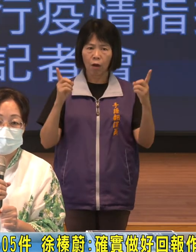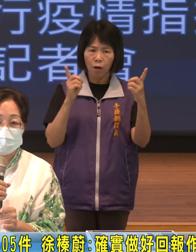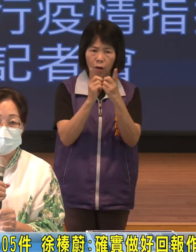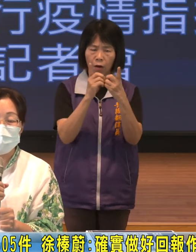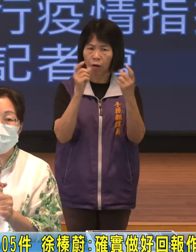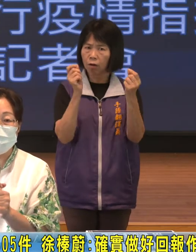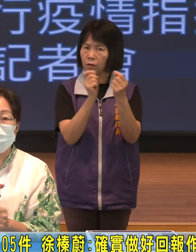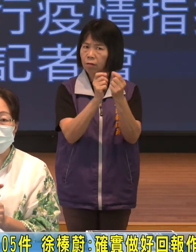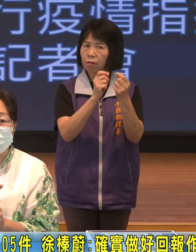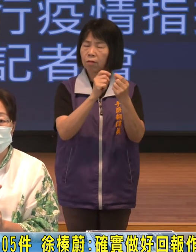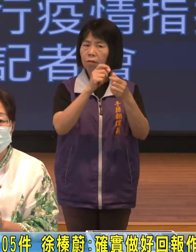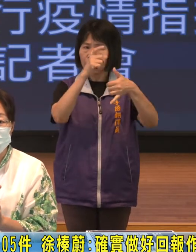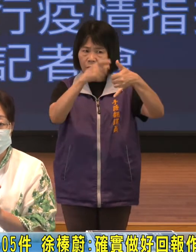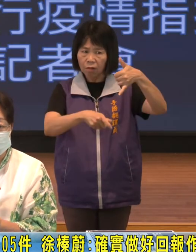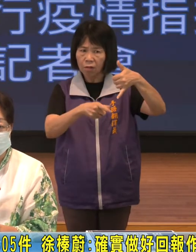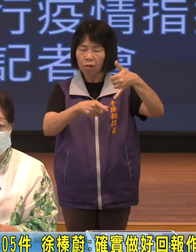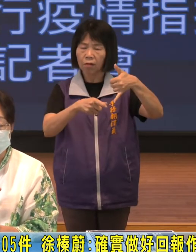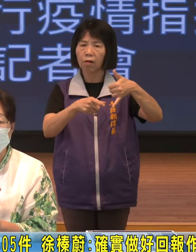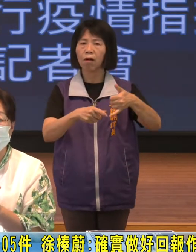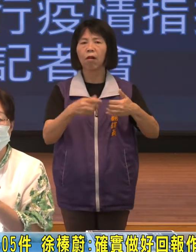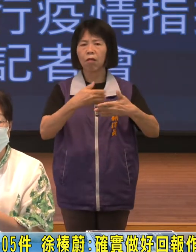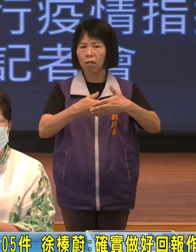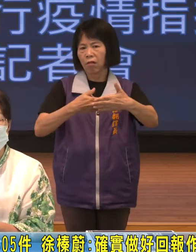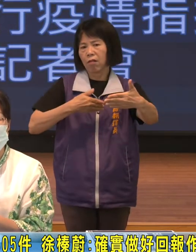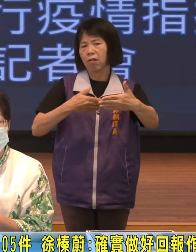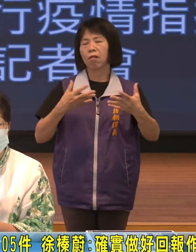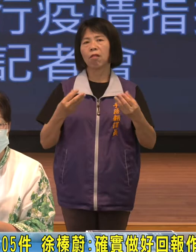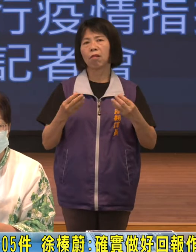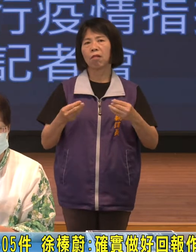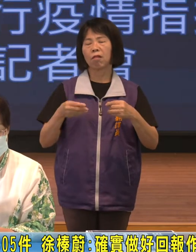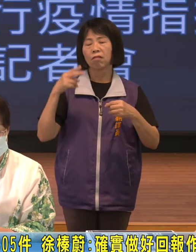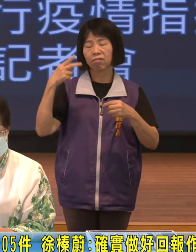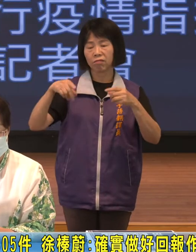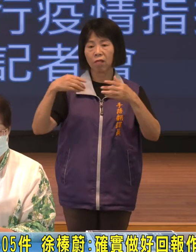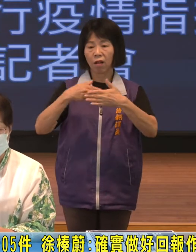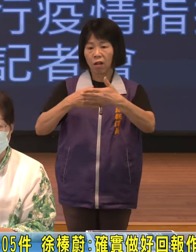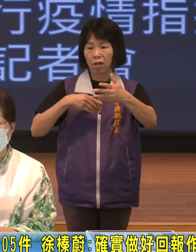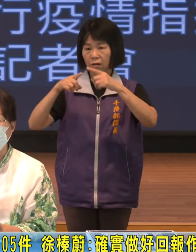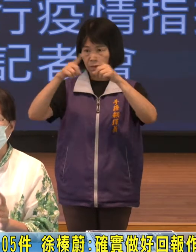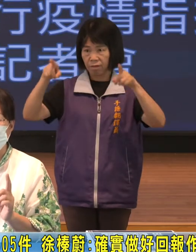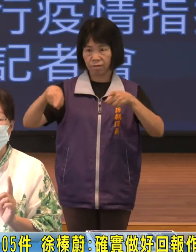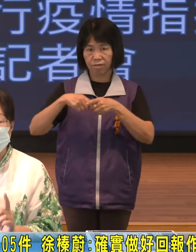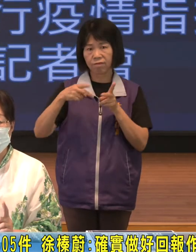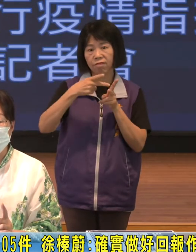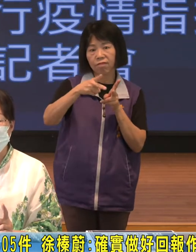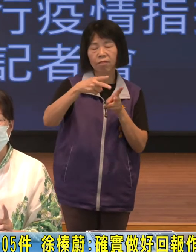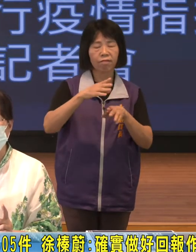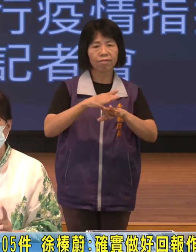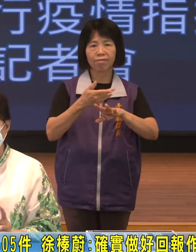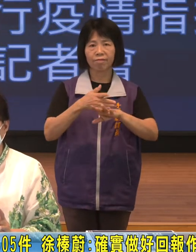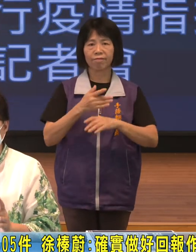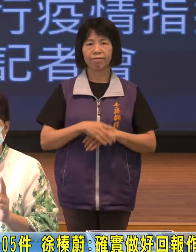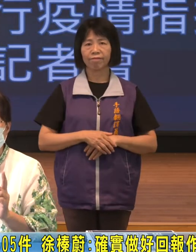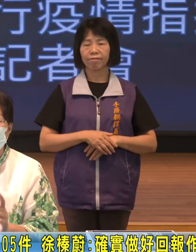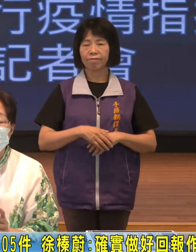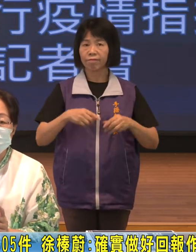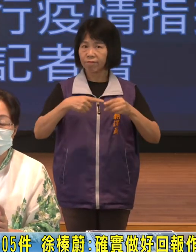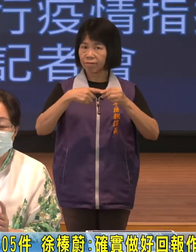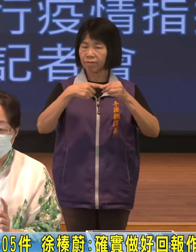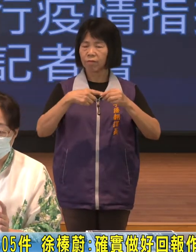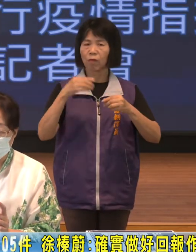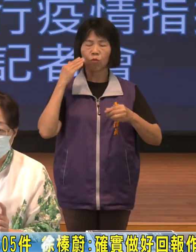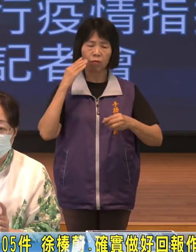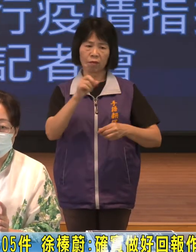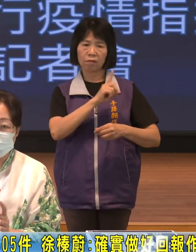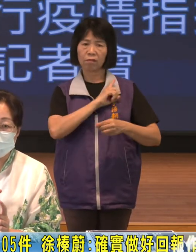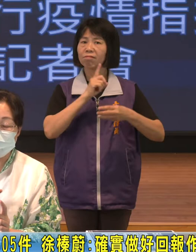者就没有被居隔，他也拿不到居隔单。这是第一件事情，没有做自